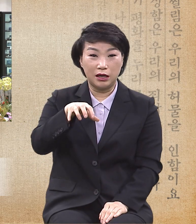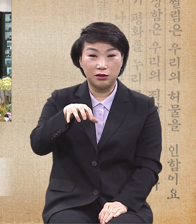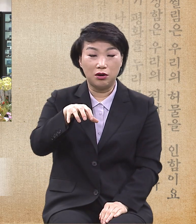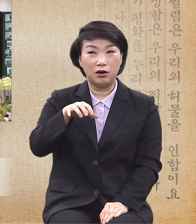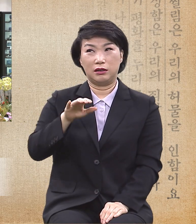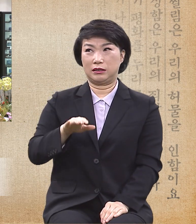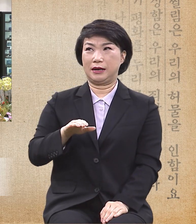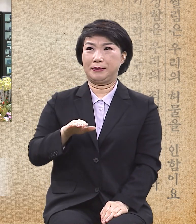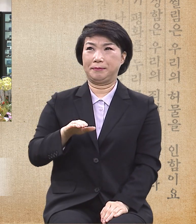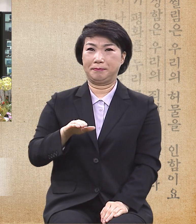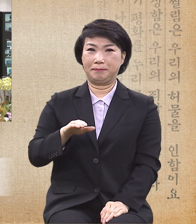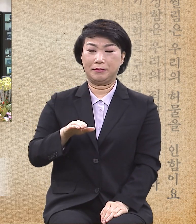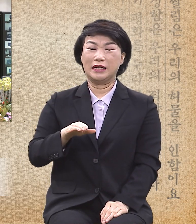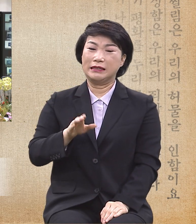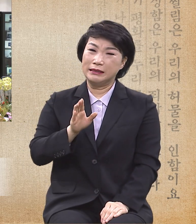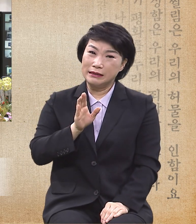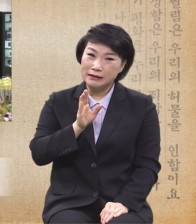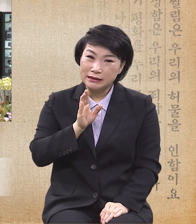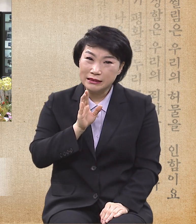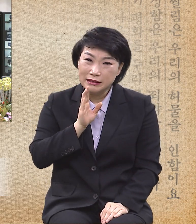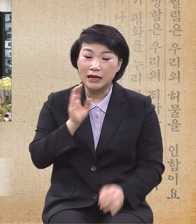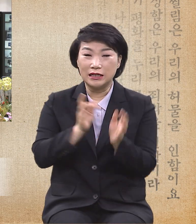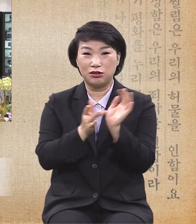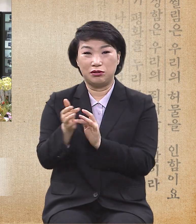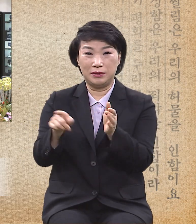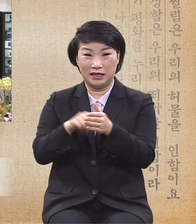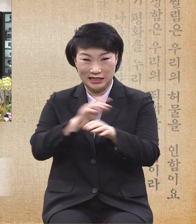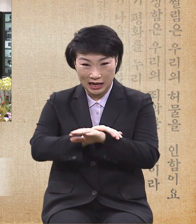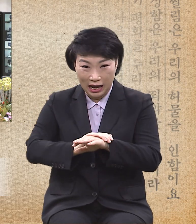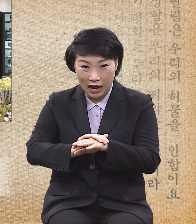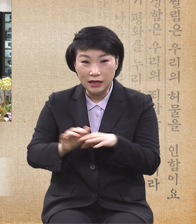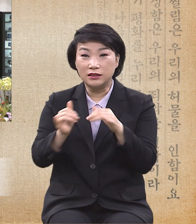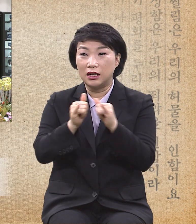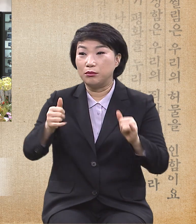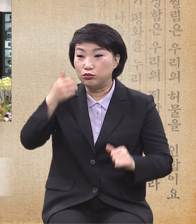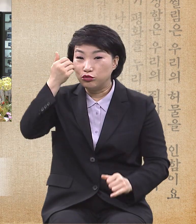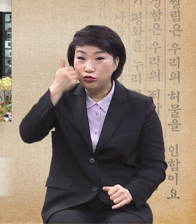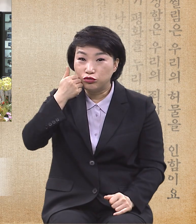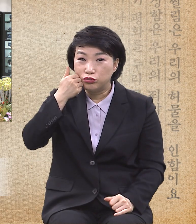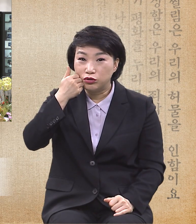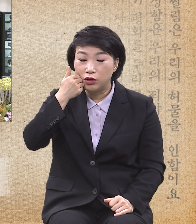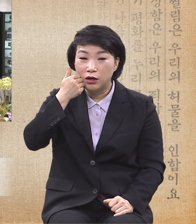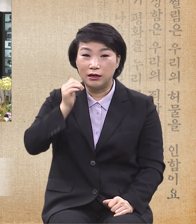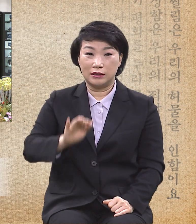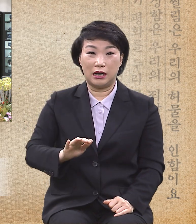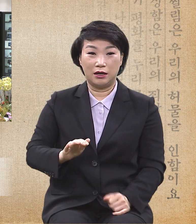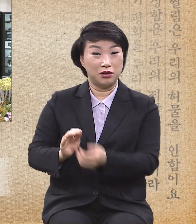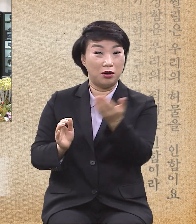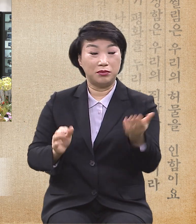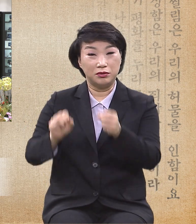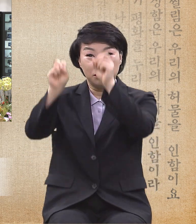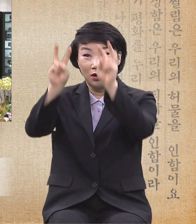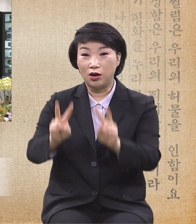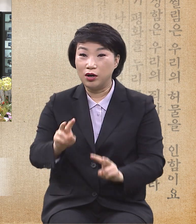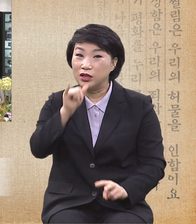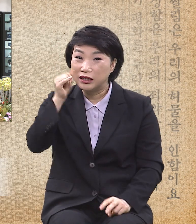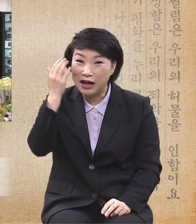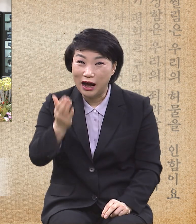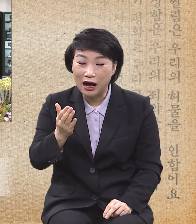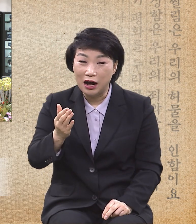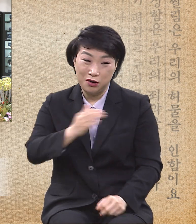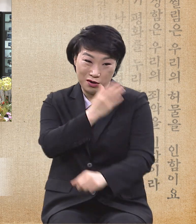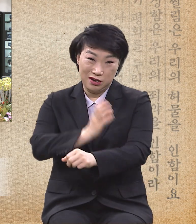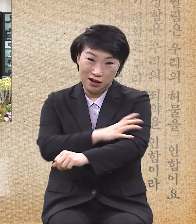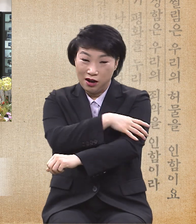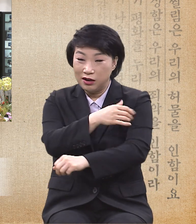뛰어난 진짜 예수 잘 믿는 사람이 재벌 보셨어요? 권력